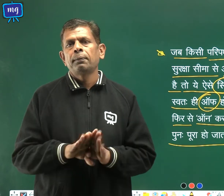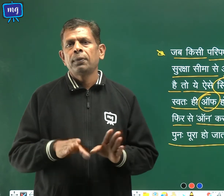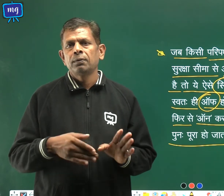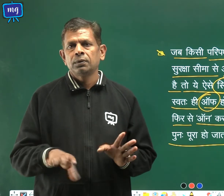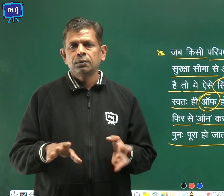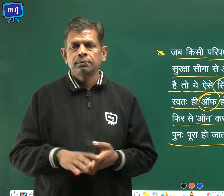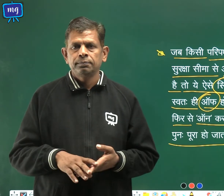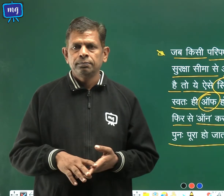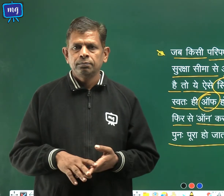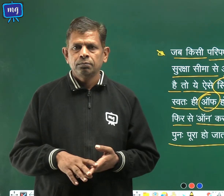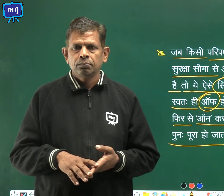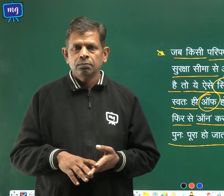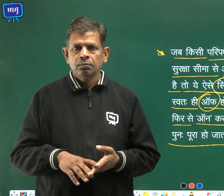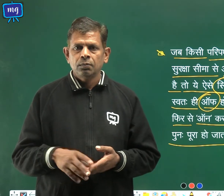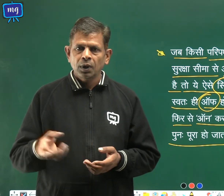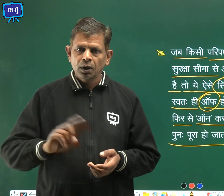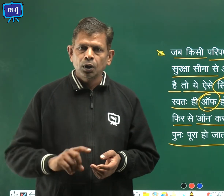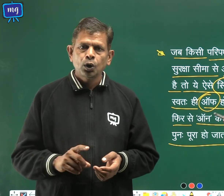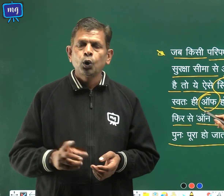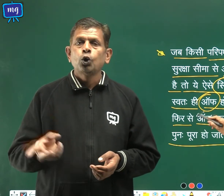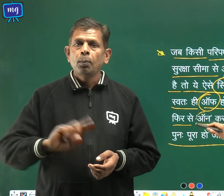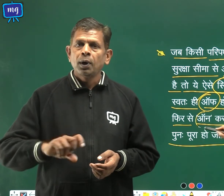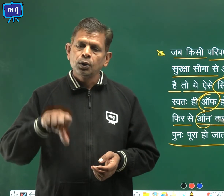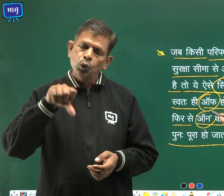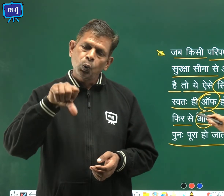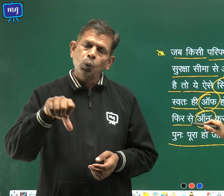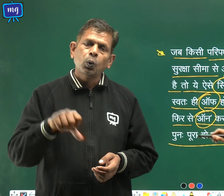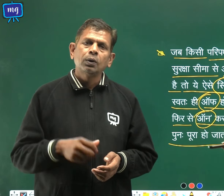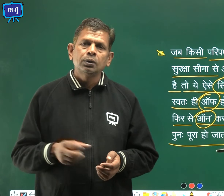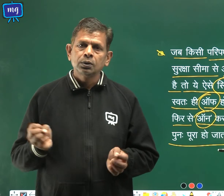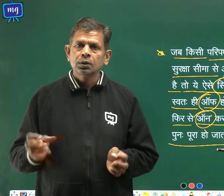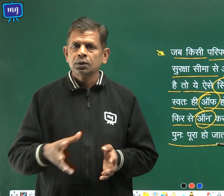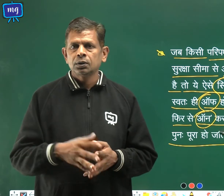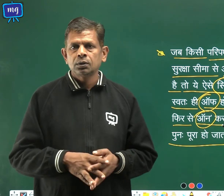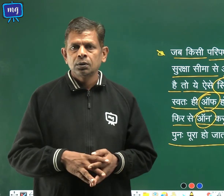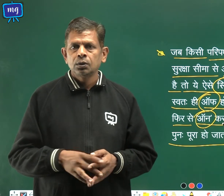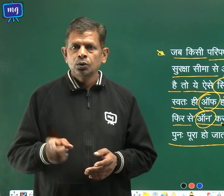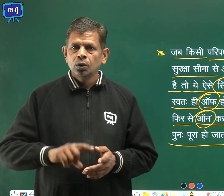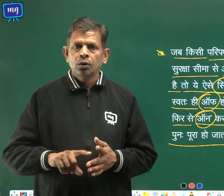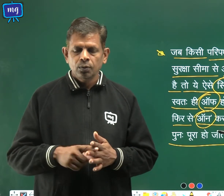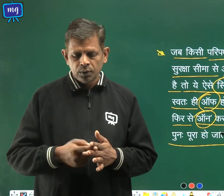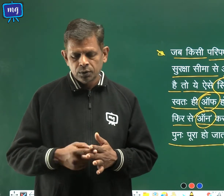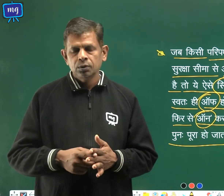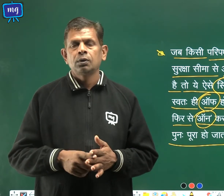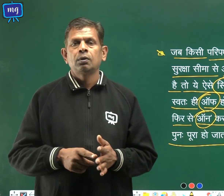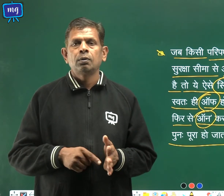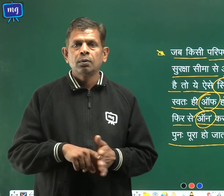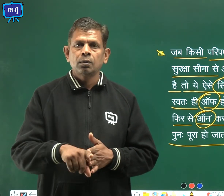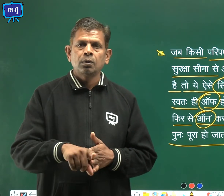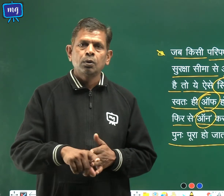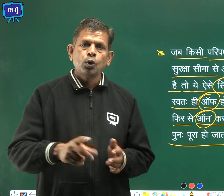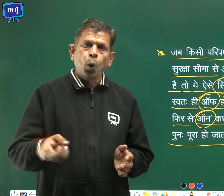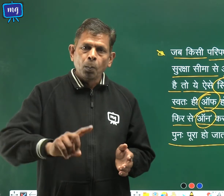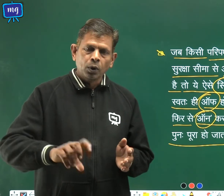है। इन्हें दोबारा से ऑन कर देते हैं तो विद्युत का प्रवाह